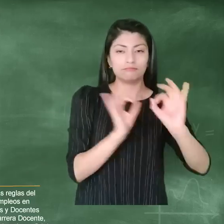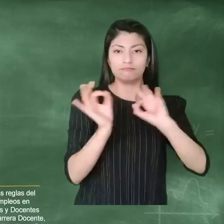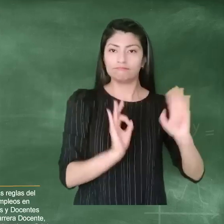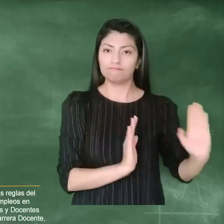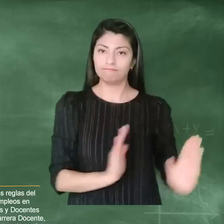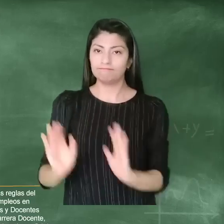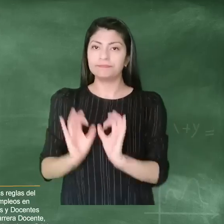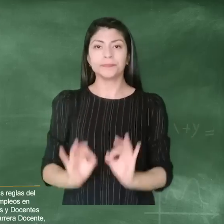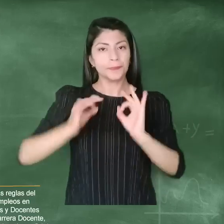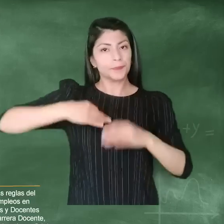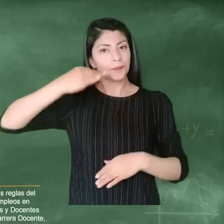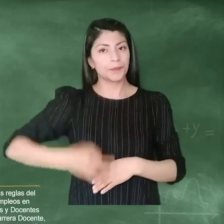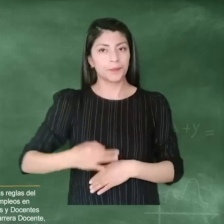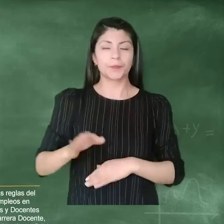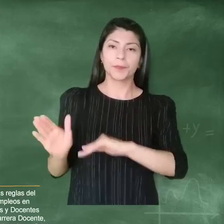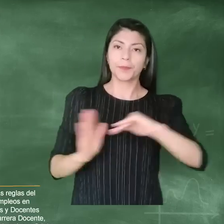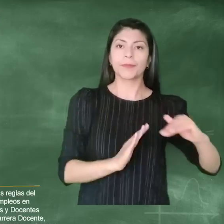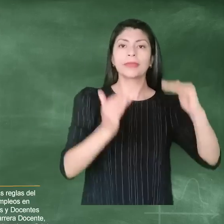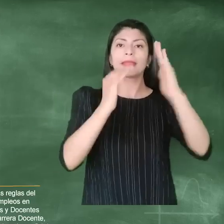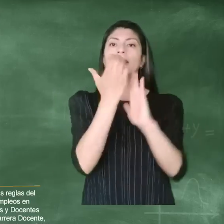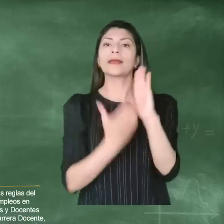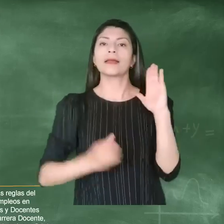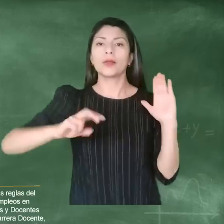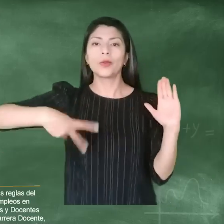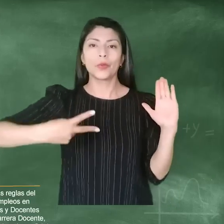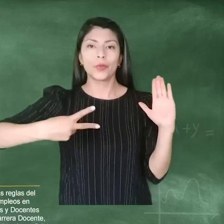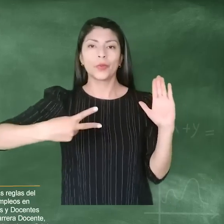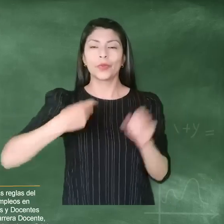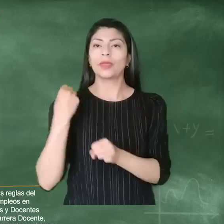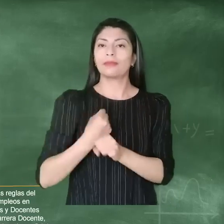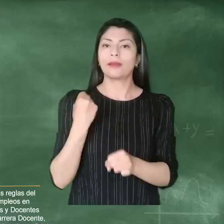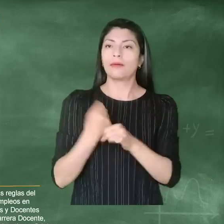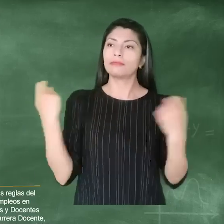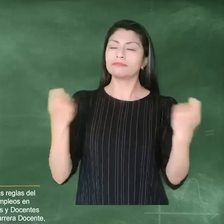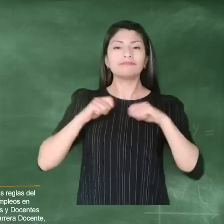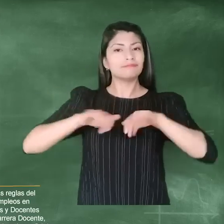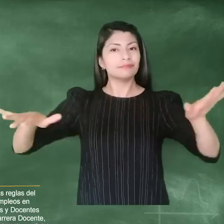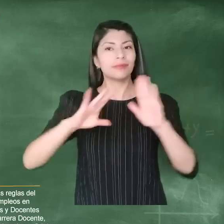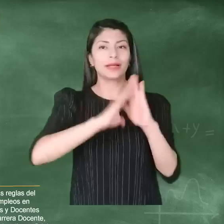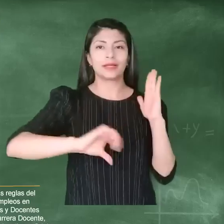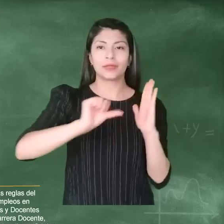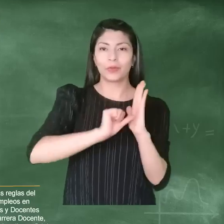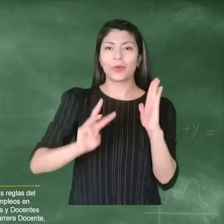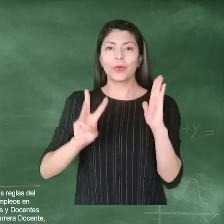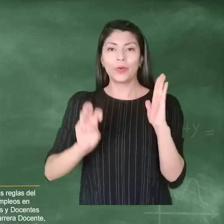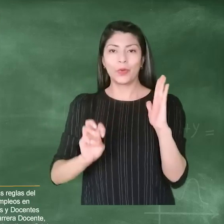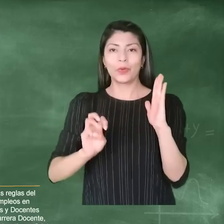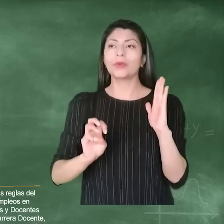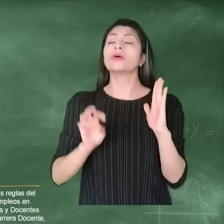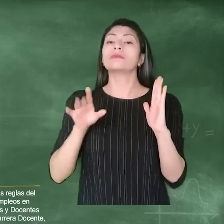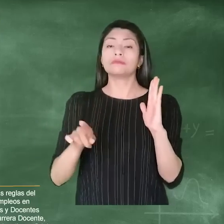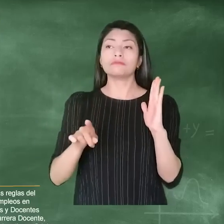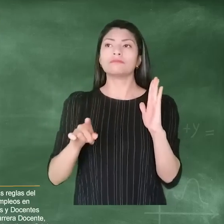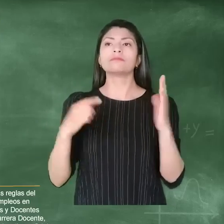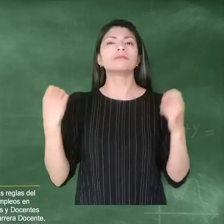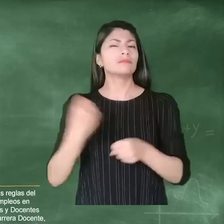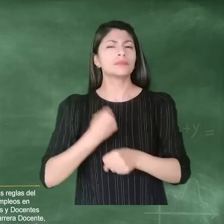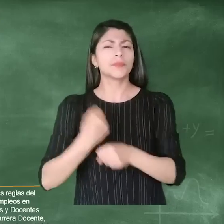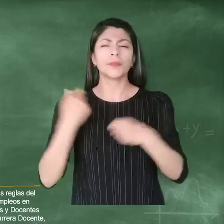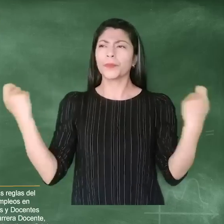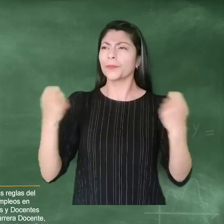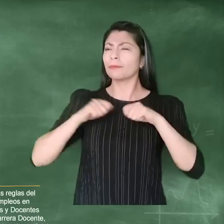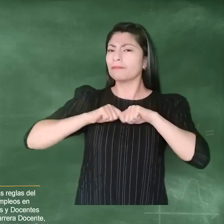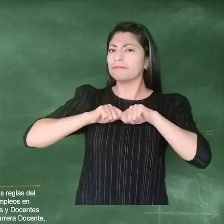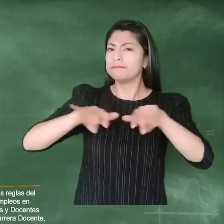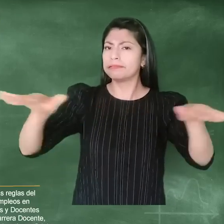pruebas. Capítulo 2. Empleos convocados. Artículo 8. Empleos